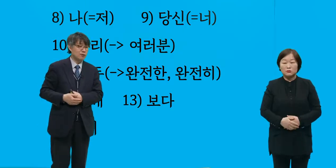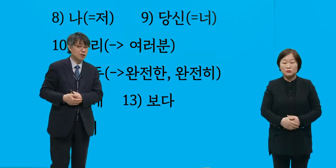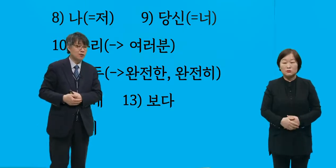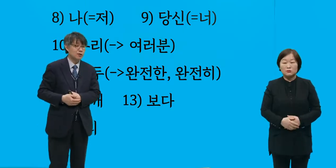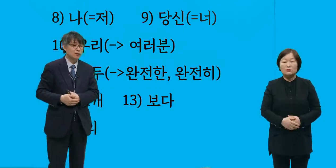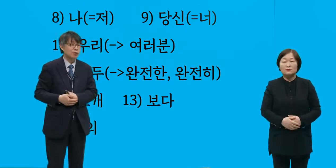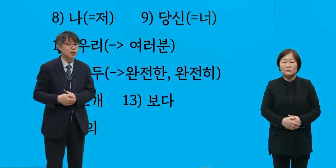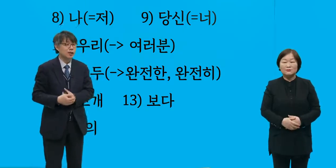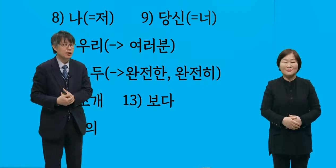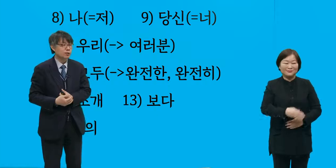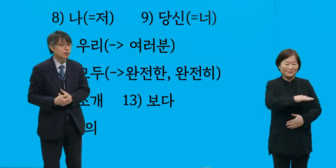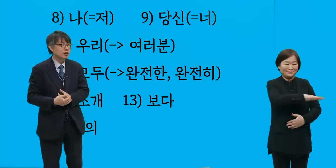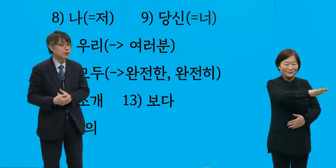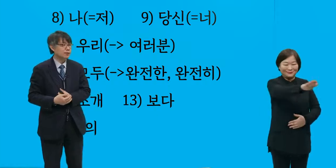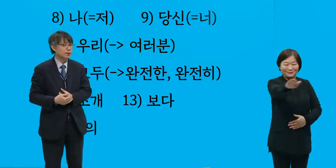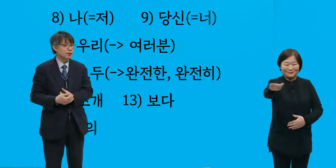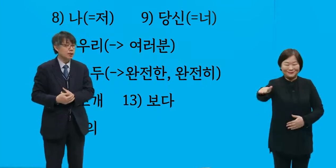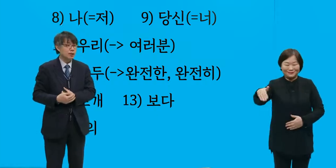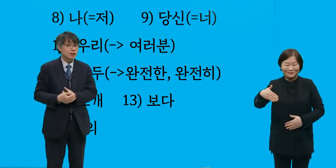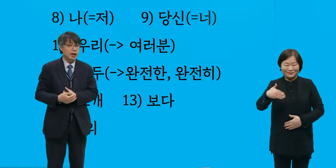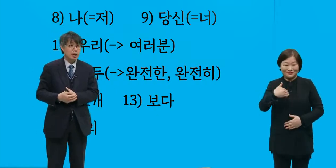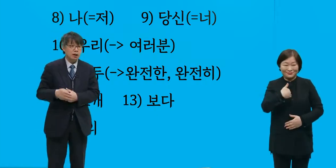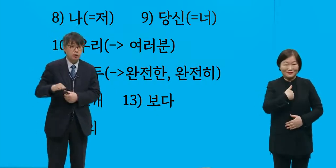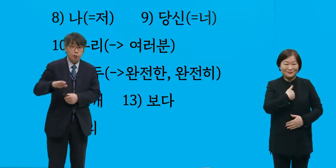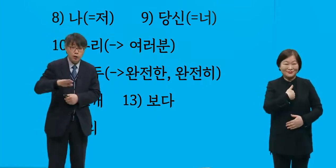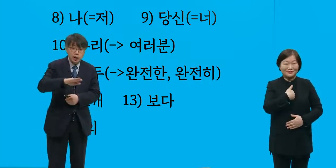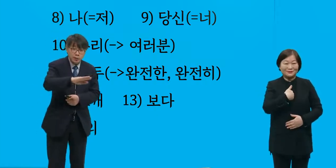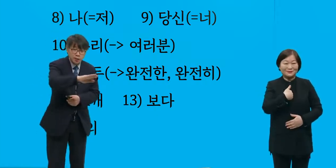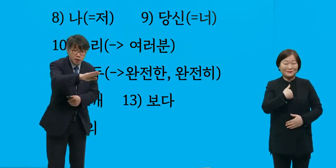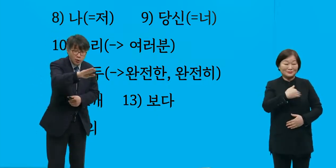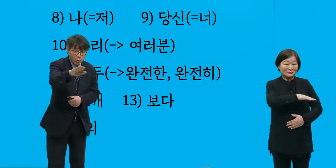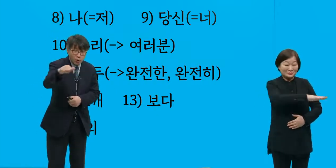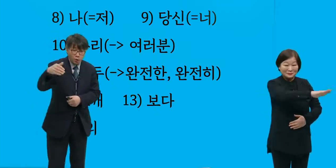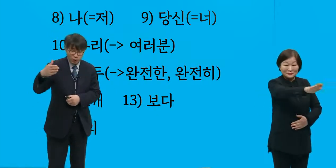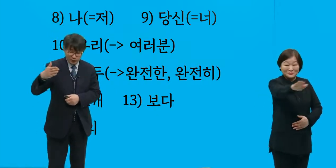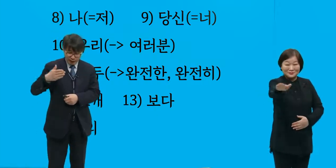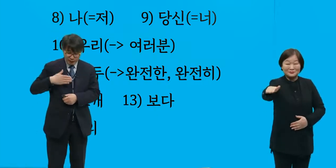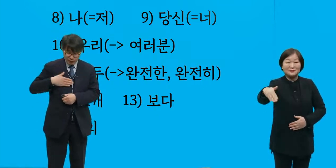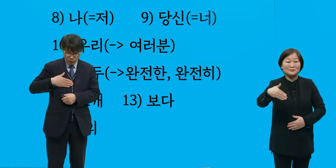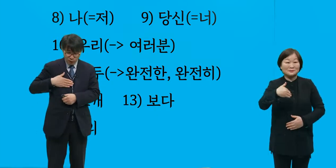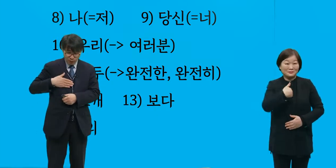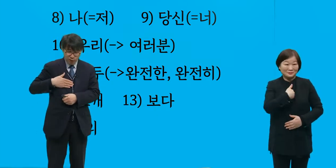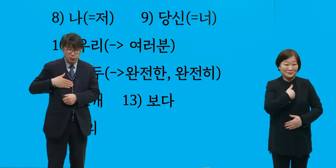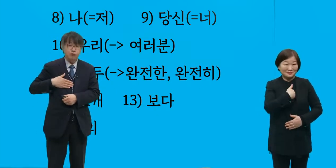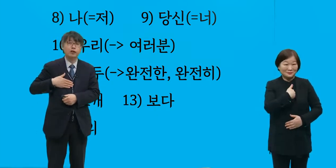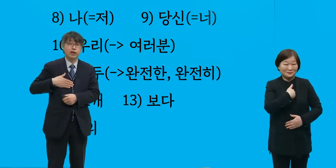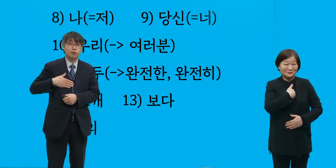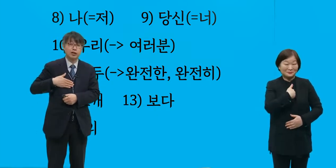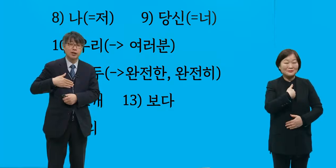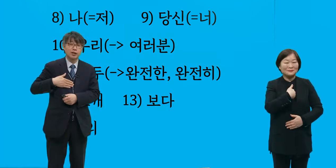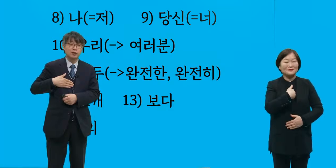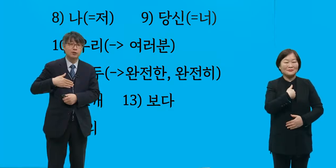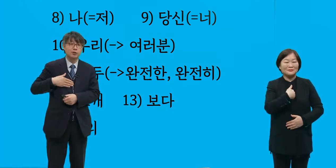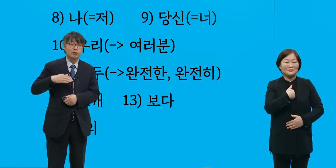있겠죠. 우리는 자 여기 사람들이 있고 나까지 포함하면 우리예요. 우리 그죠?